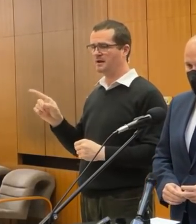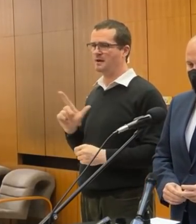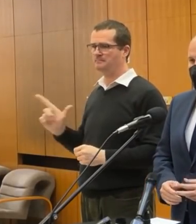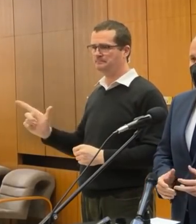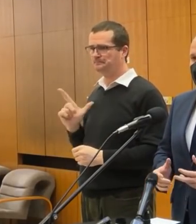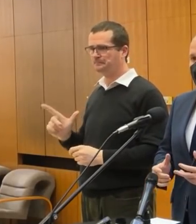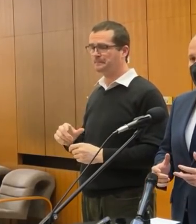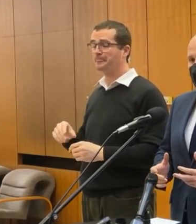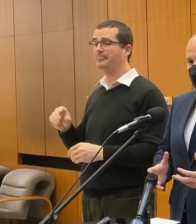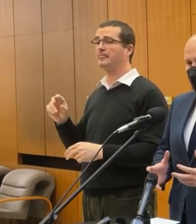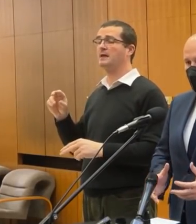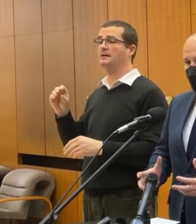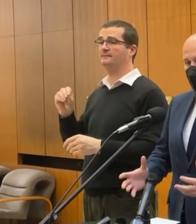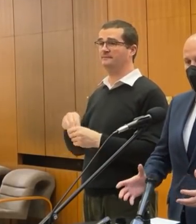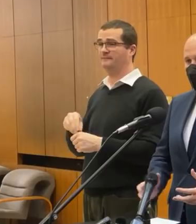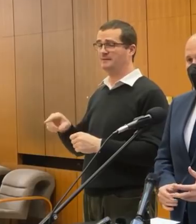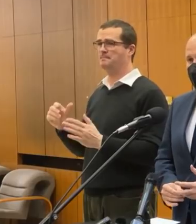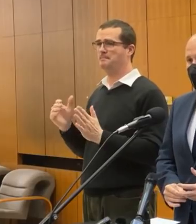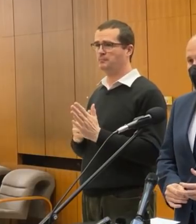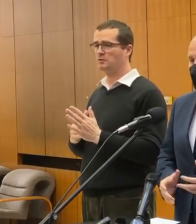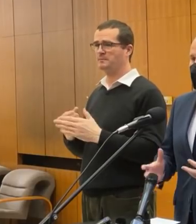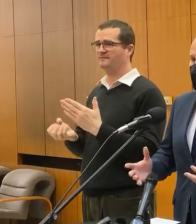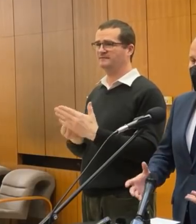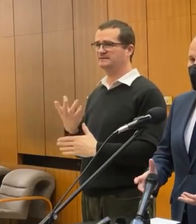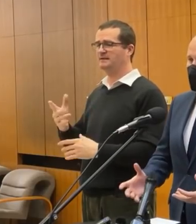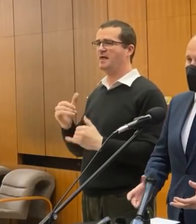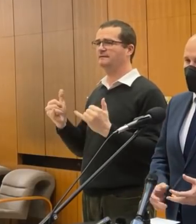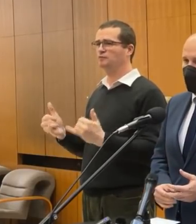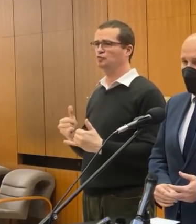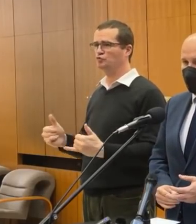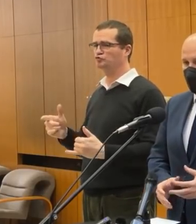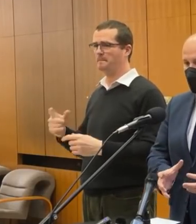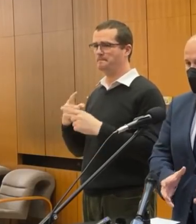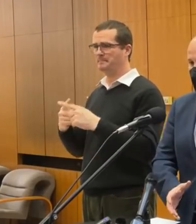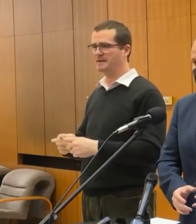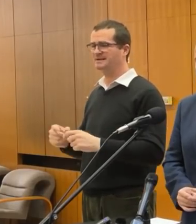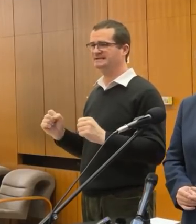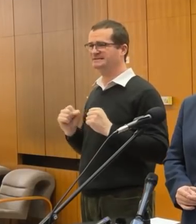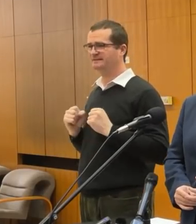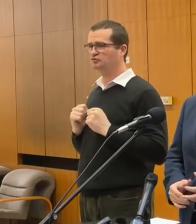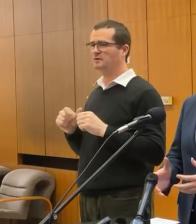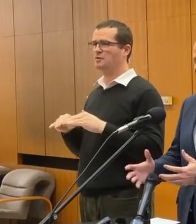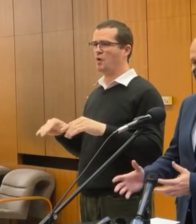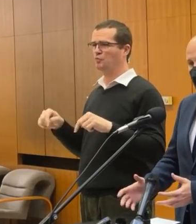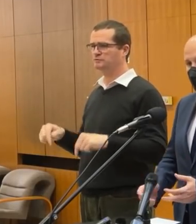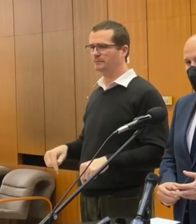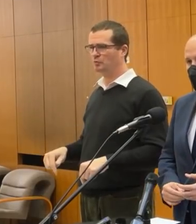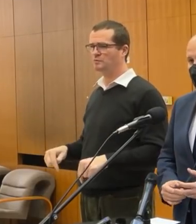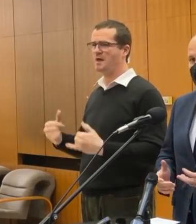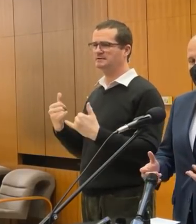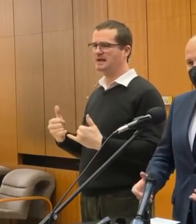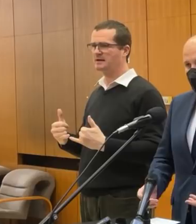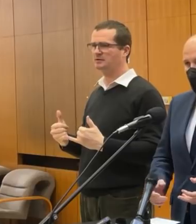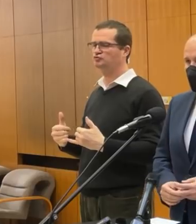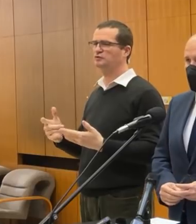amerických. Na základe tejto potreby, ktorá vznikla v reálnej aplikačnej praxi pri cvičeniach, či už na území Slovenskej republiky, v